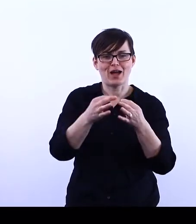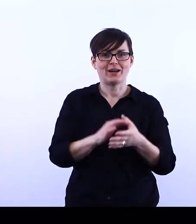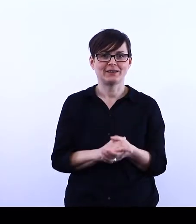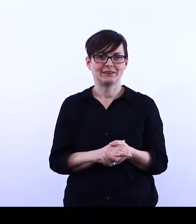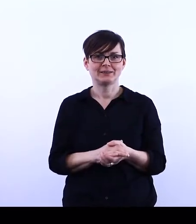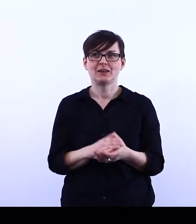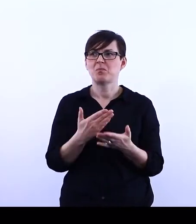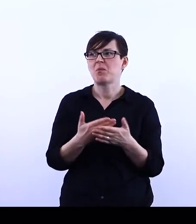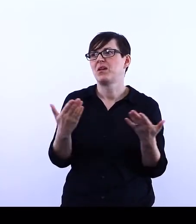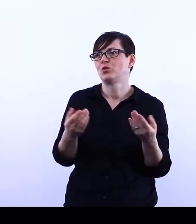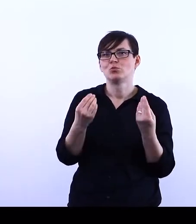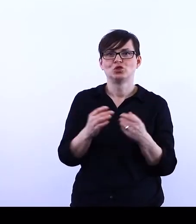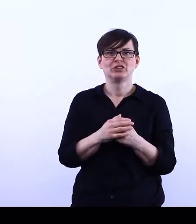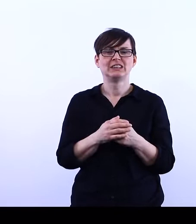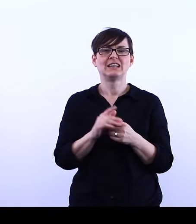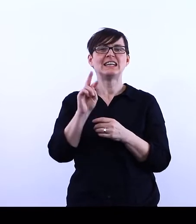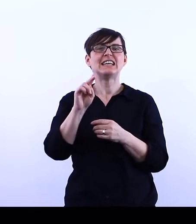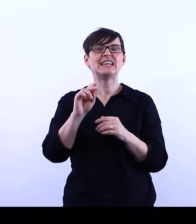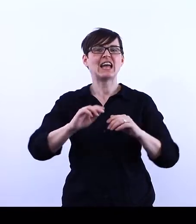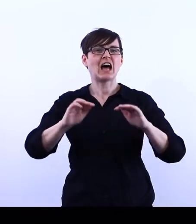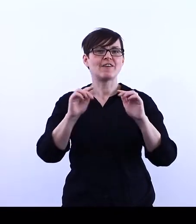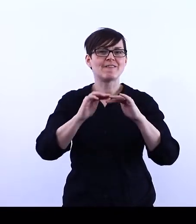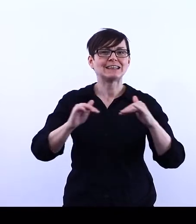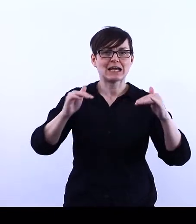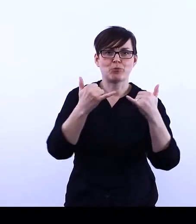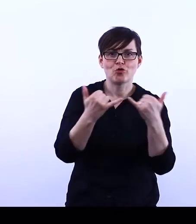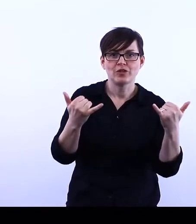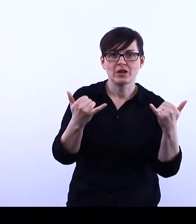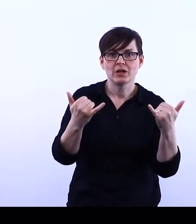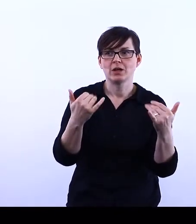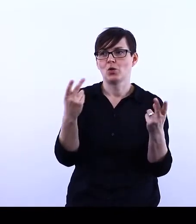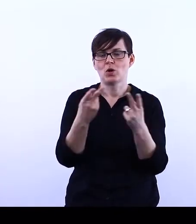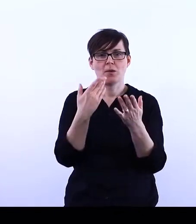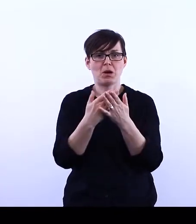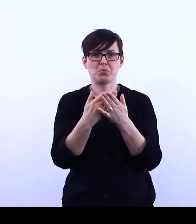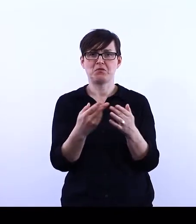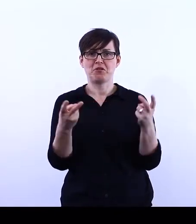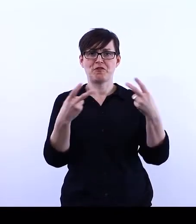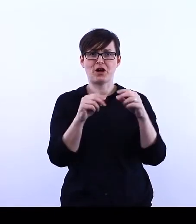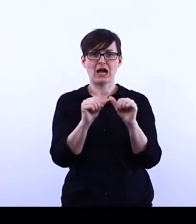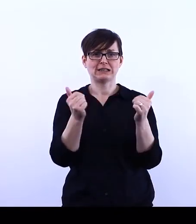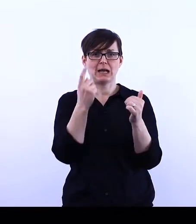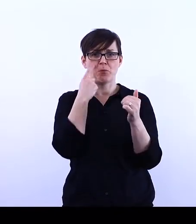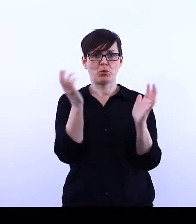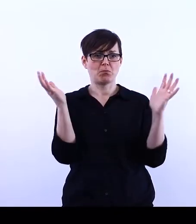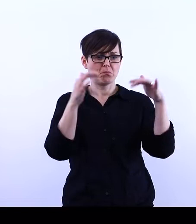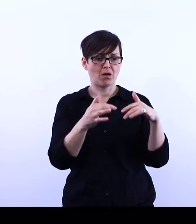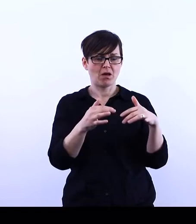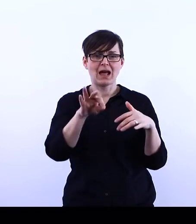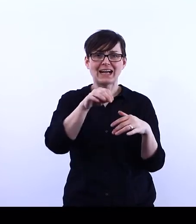Versammlungen, aber wie erreiche ich eben jetzt auch einzelne Mitglieder, wenn das Vereinsleben tatsächlich brach liegt zurzeit?